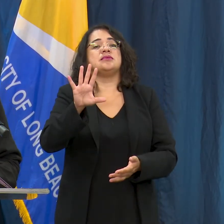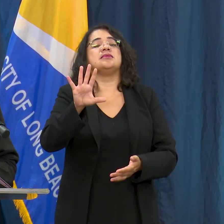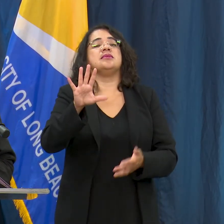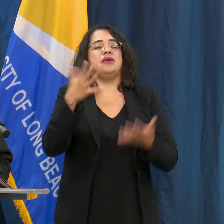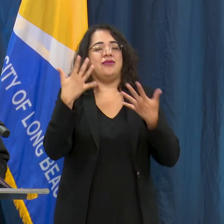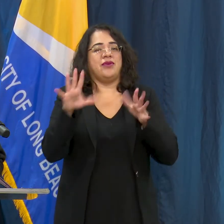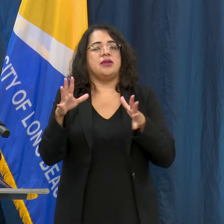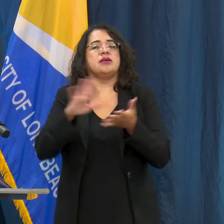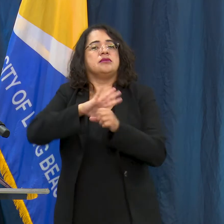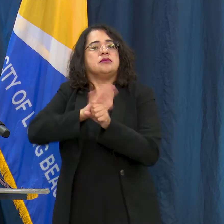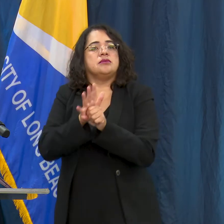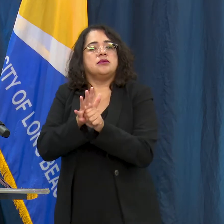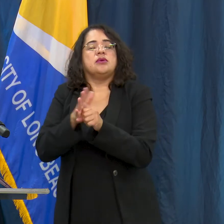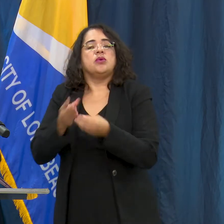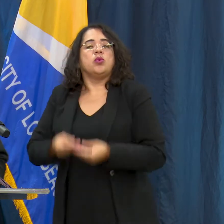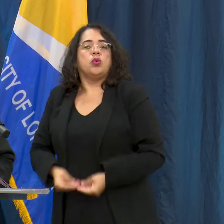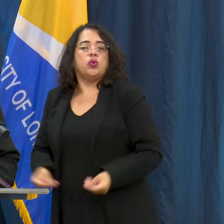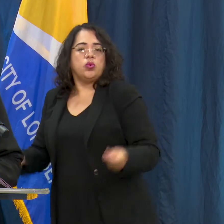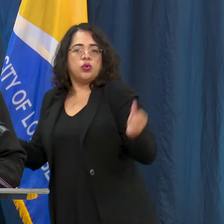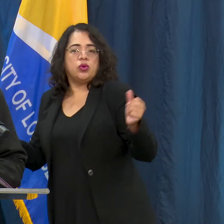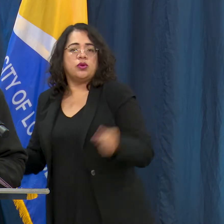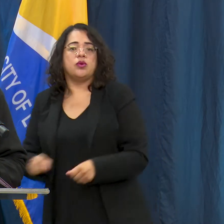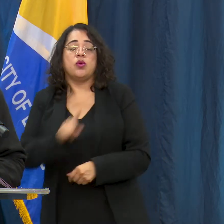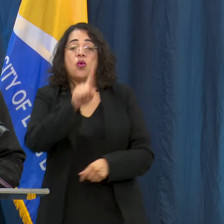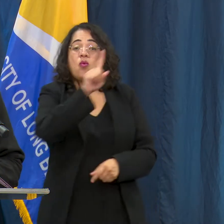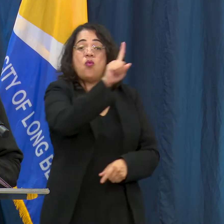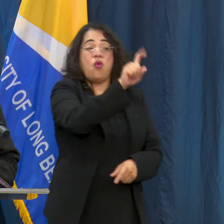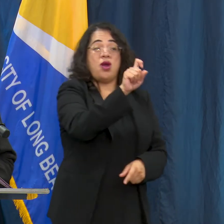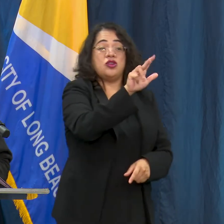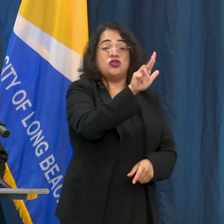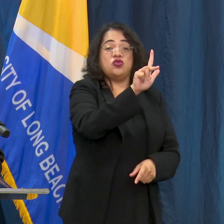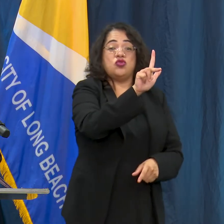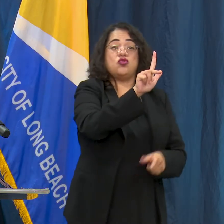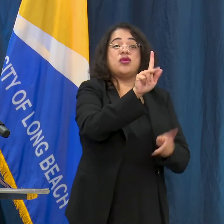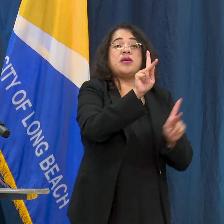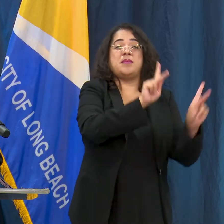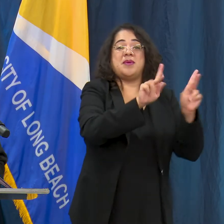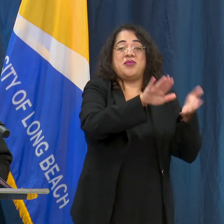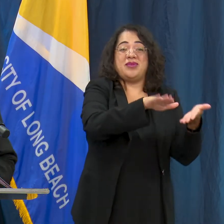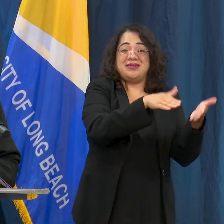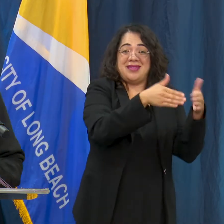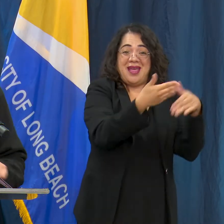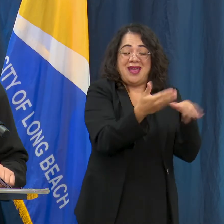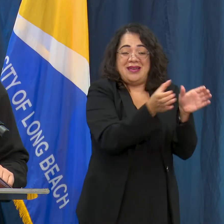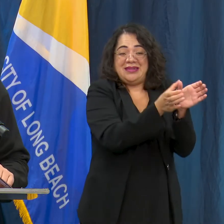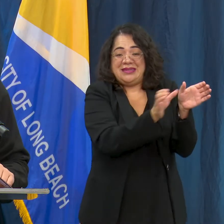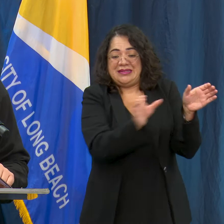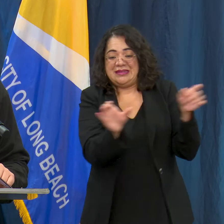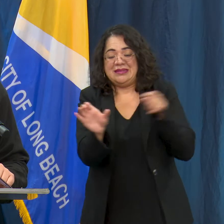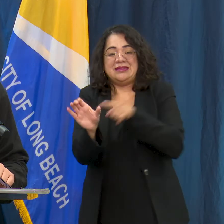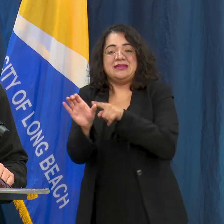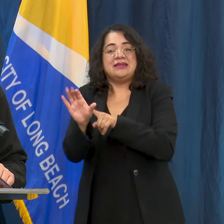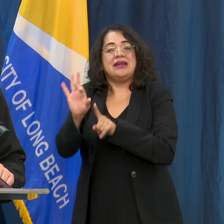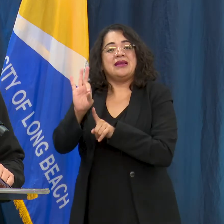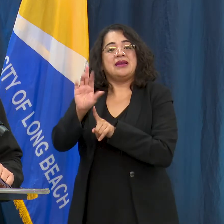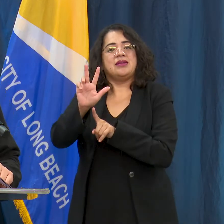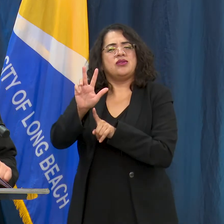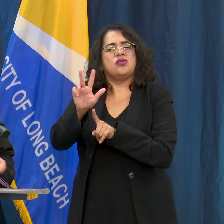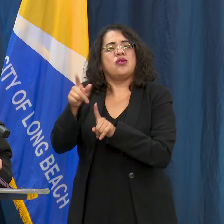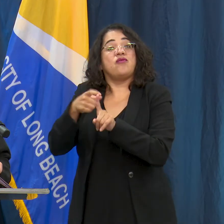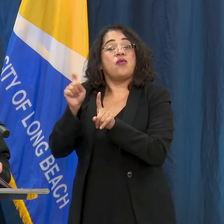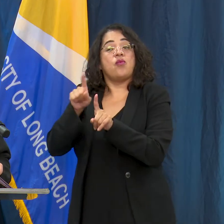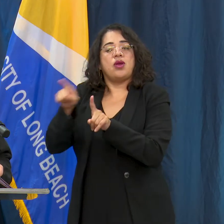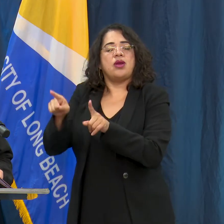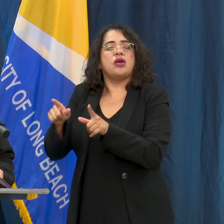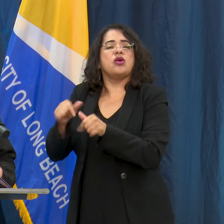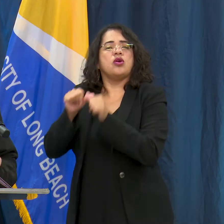recuperado. Hemos perdido a 123 residentes de la ciudad de Long Beach y 93 de esos residentes